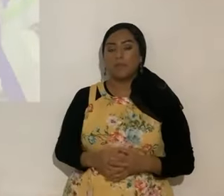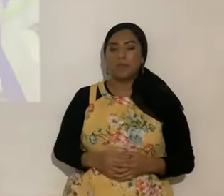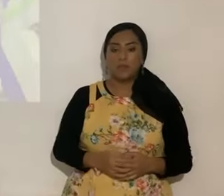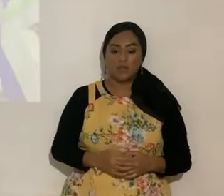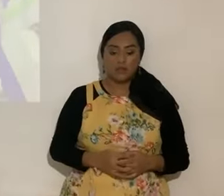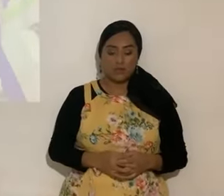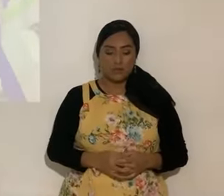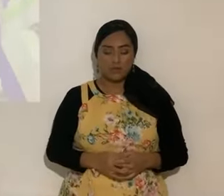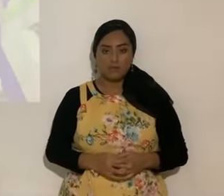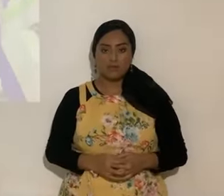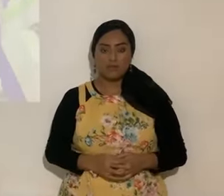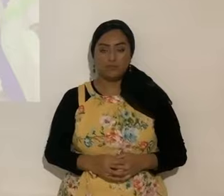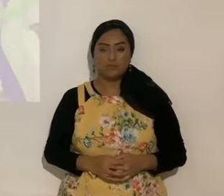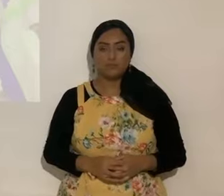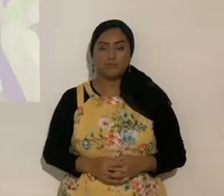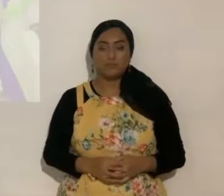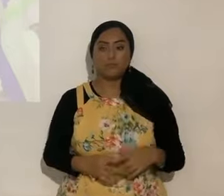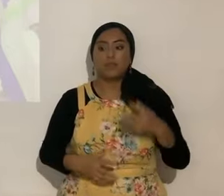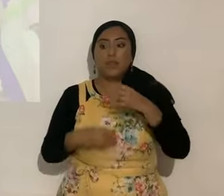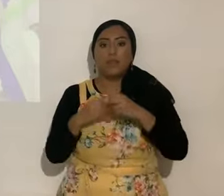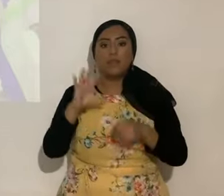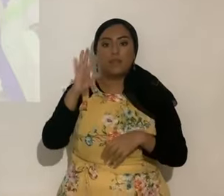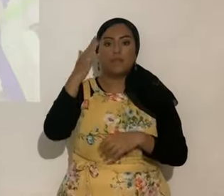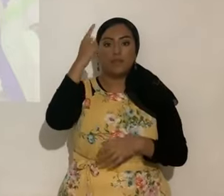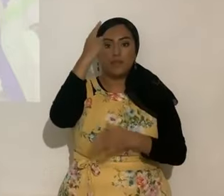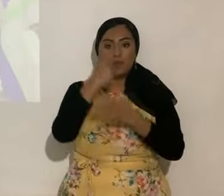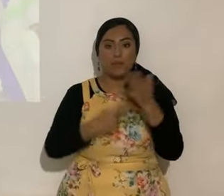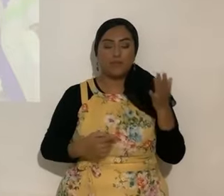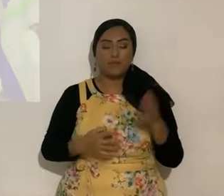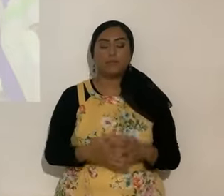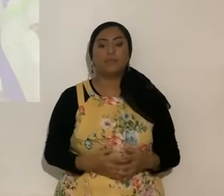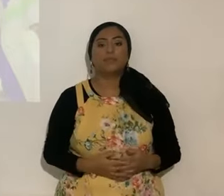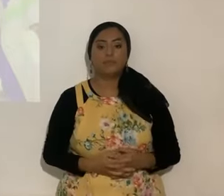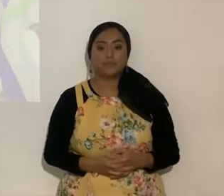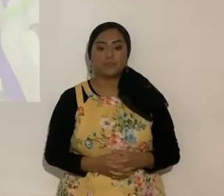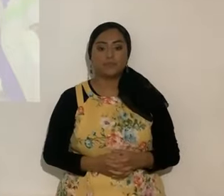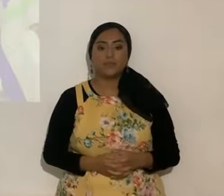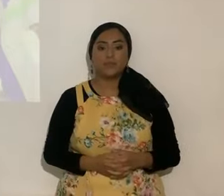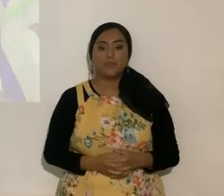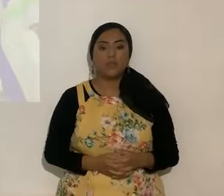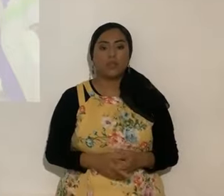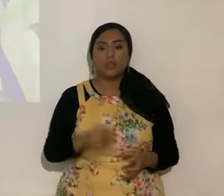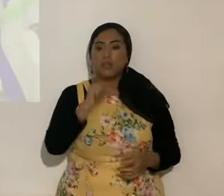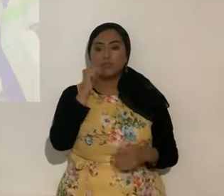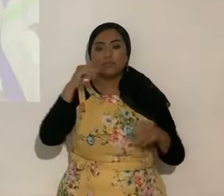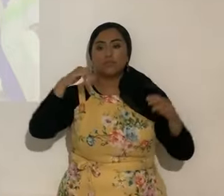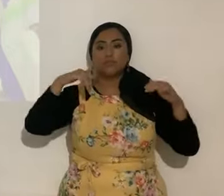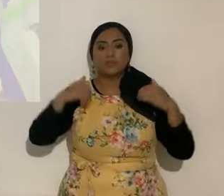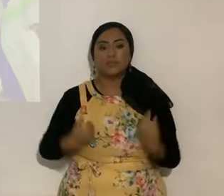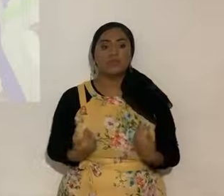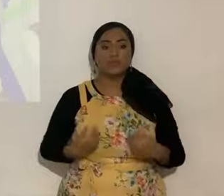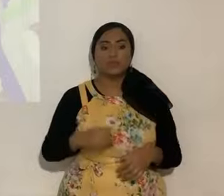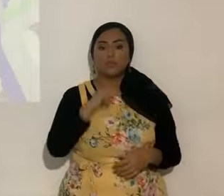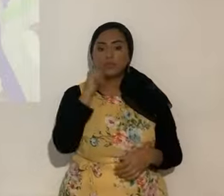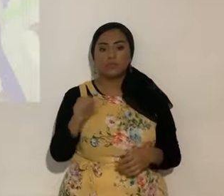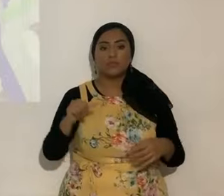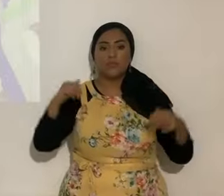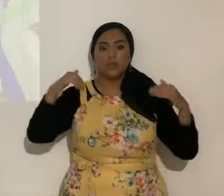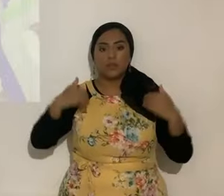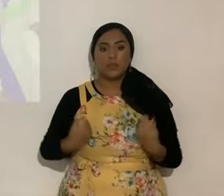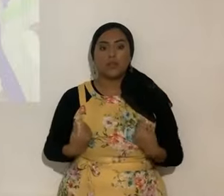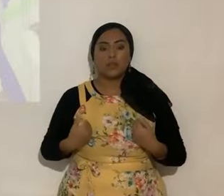ofendió, y restituir más la quinta parte. Ahora, no culpes, hermano, hermana, no culpes.